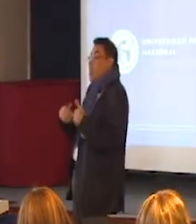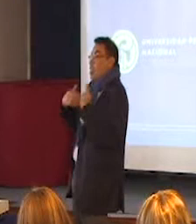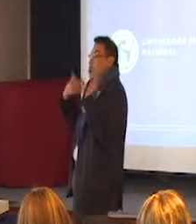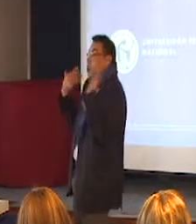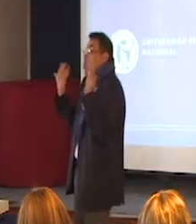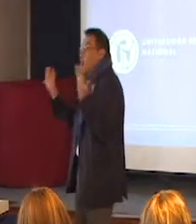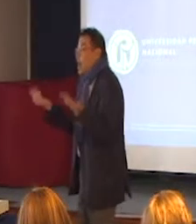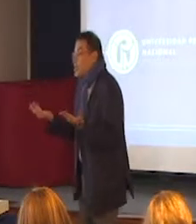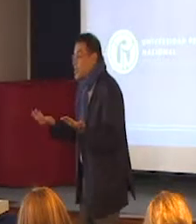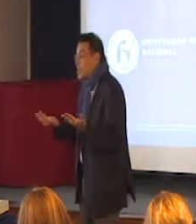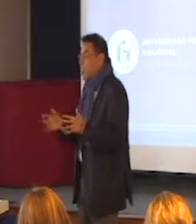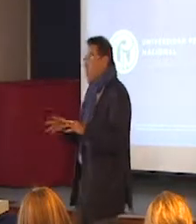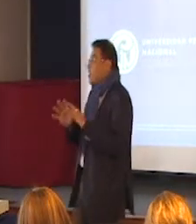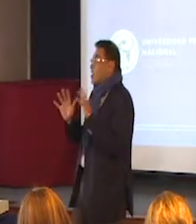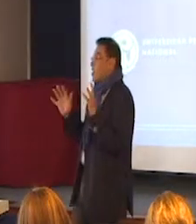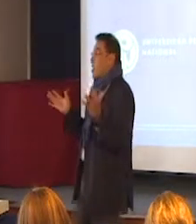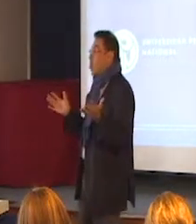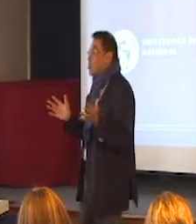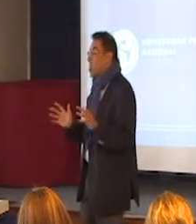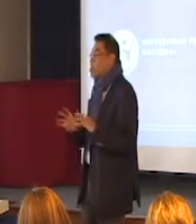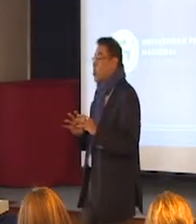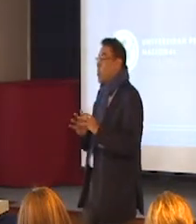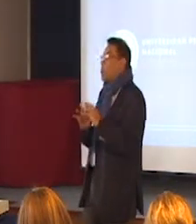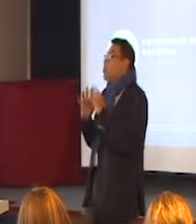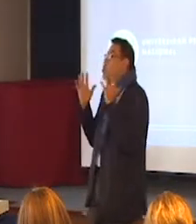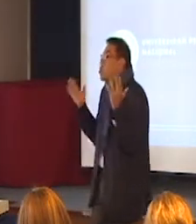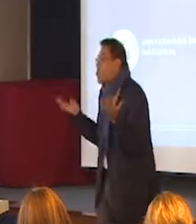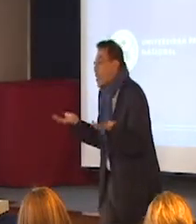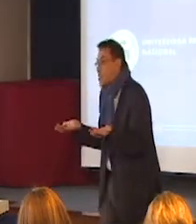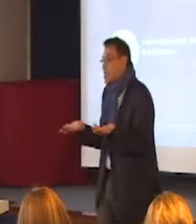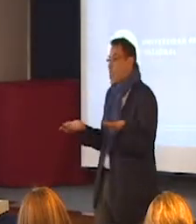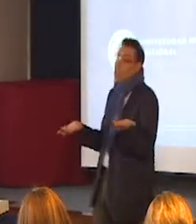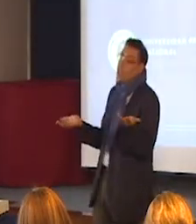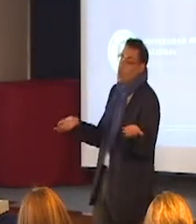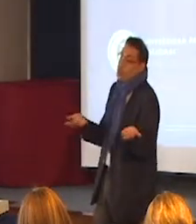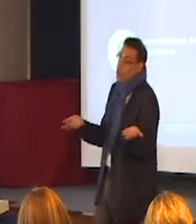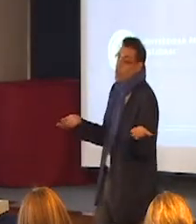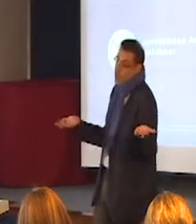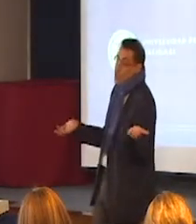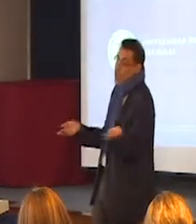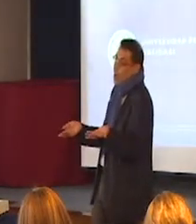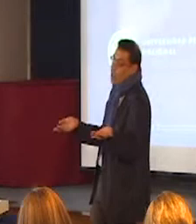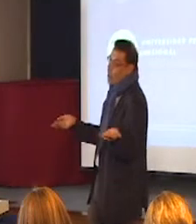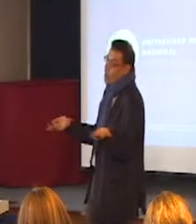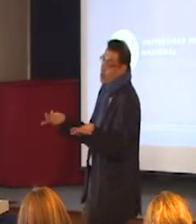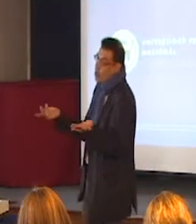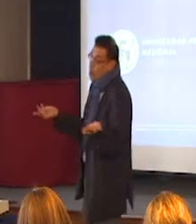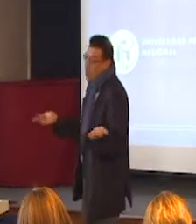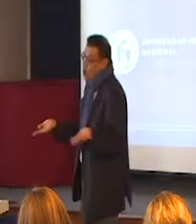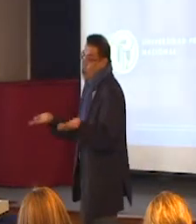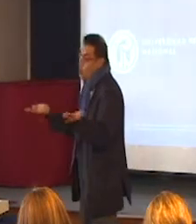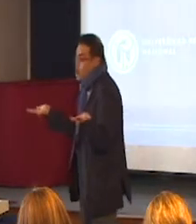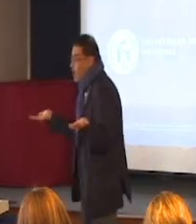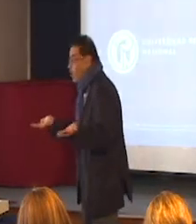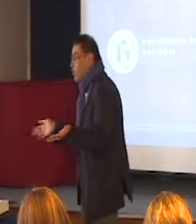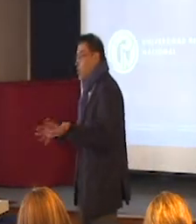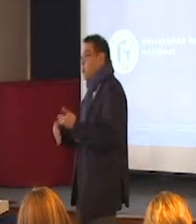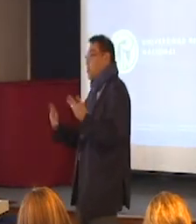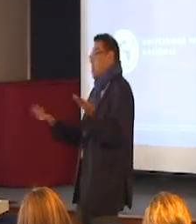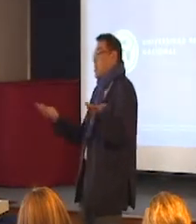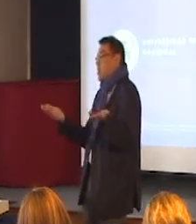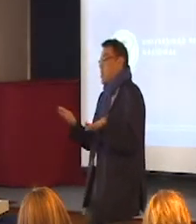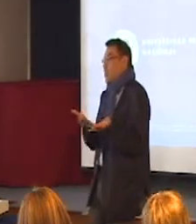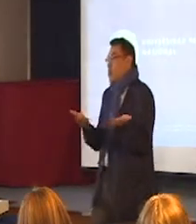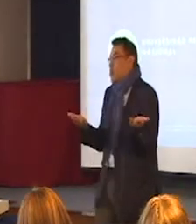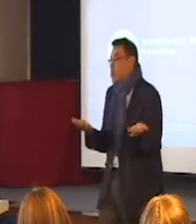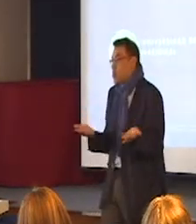derecho a comunicar, el derecho a educarse, entender que la comunicación va mucho más allá de que yo pueda señalar qué tipo, qué color